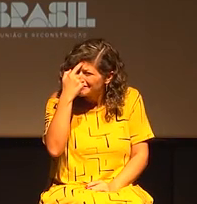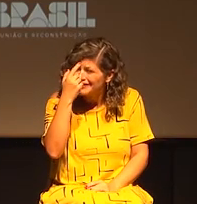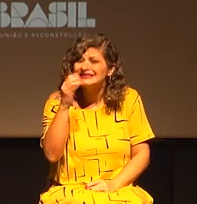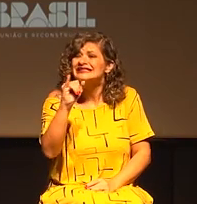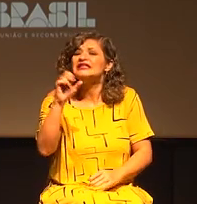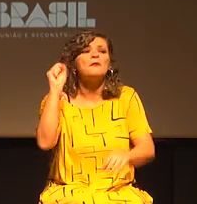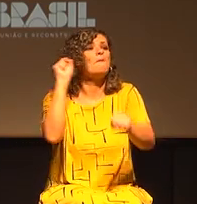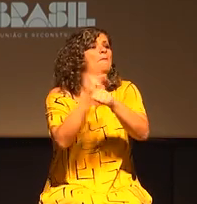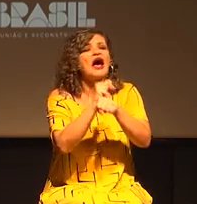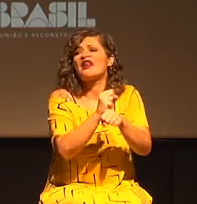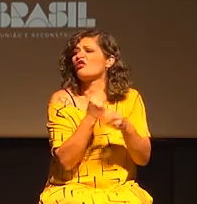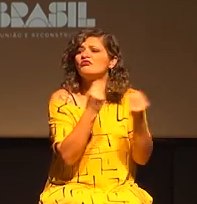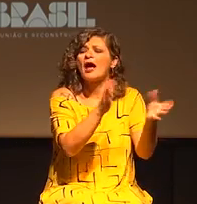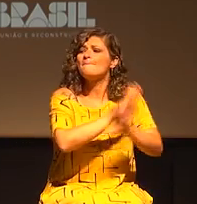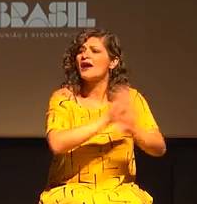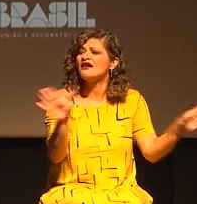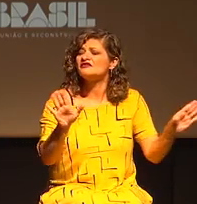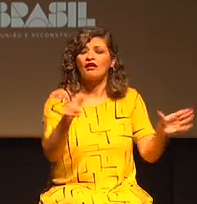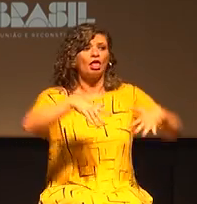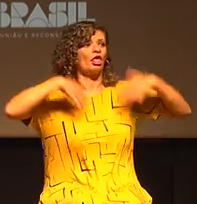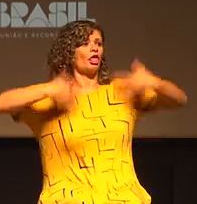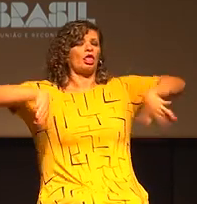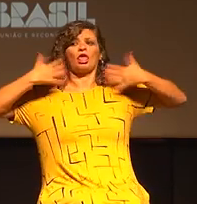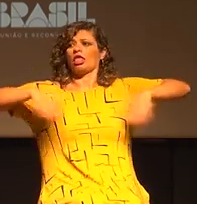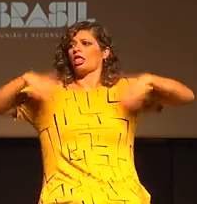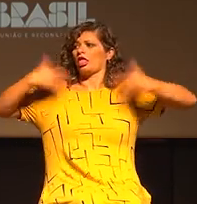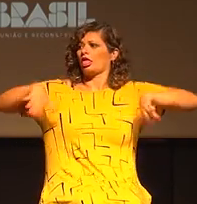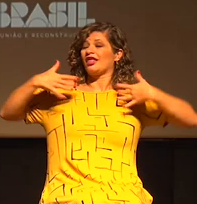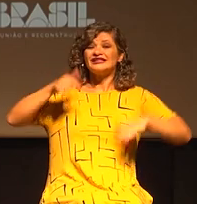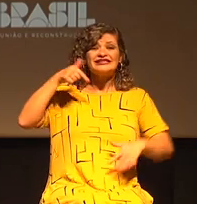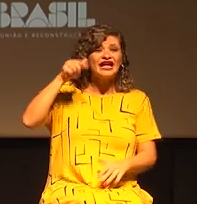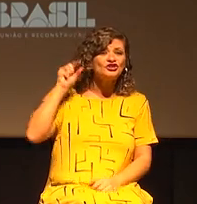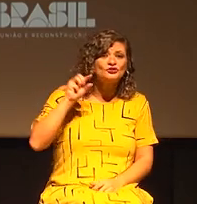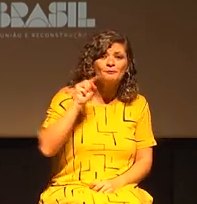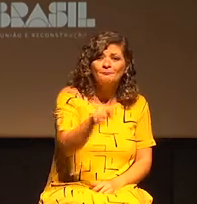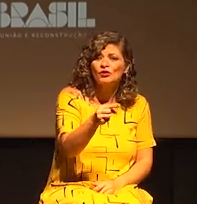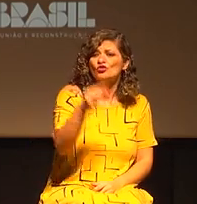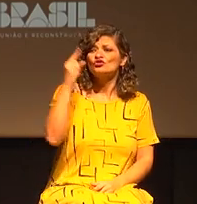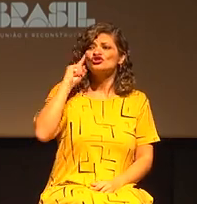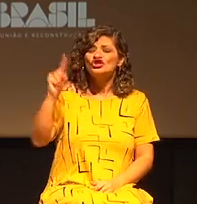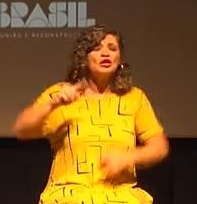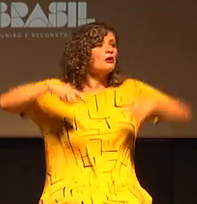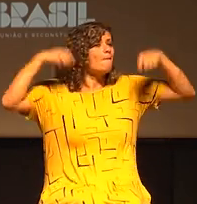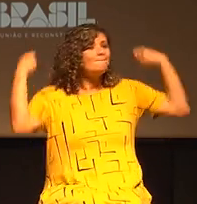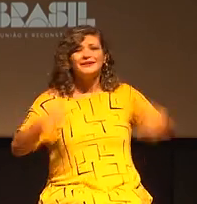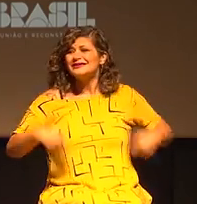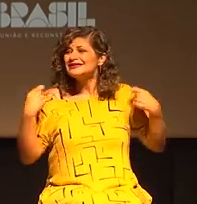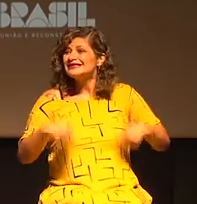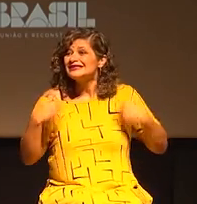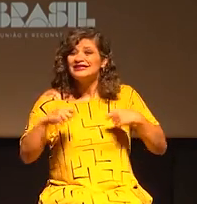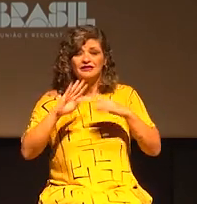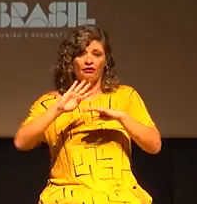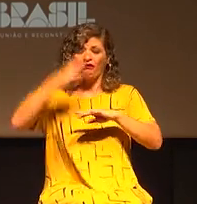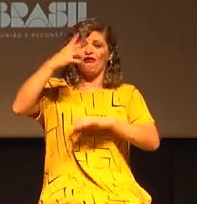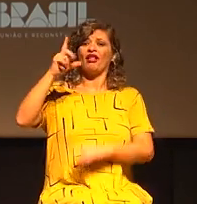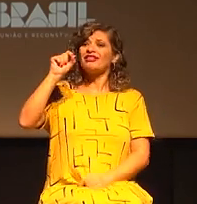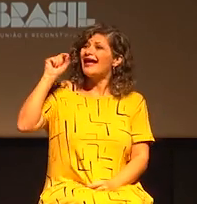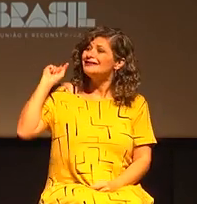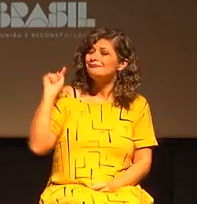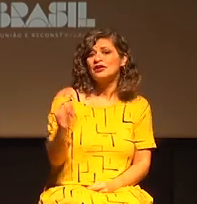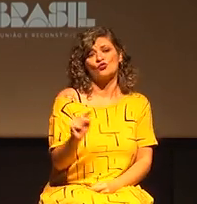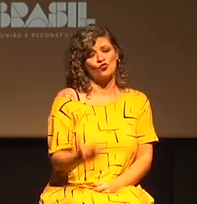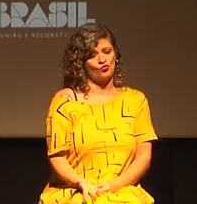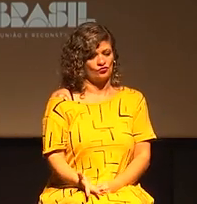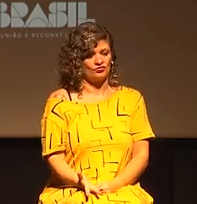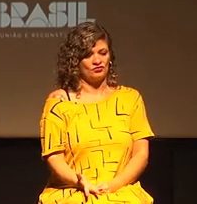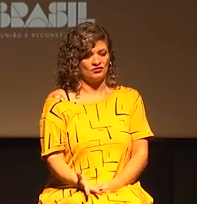impossível é um desespero a gente entrega 7.000 por dia e precisa entregar 10.000 por dia para dar conta da da demanda